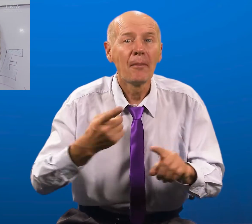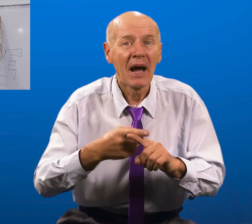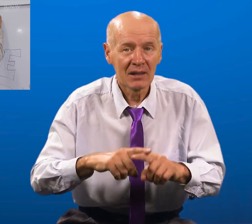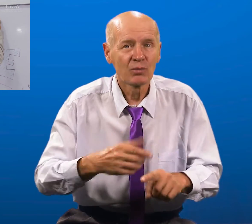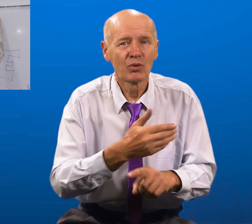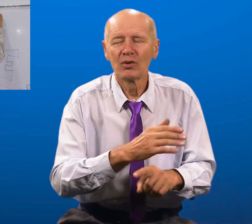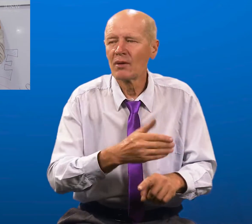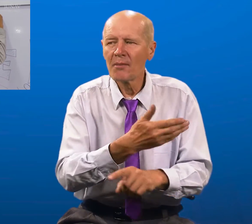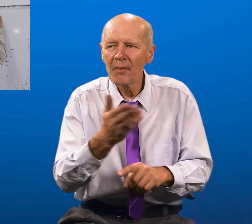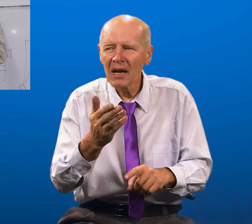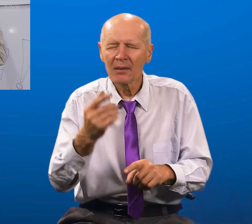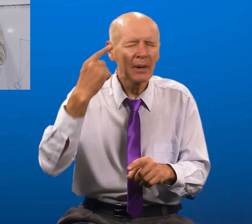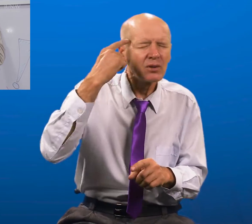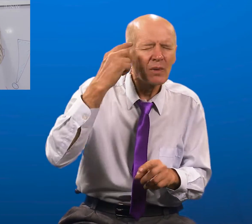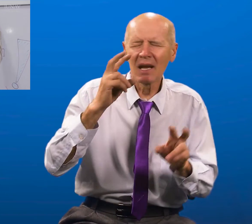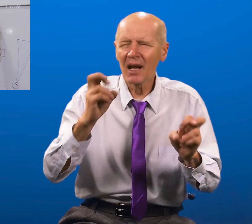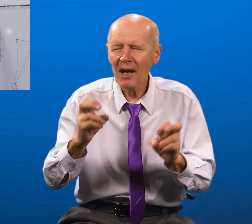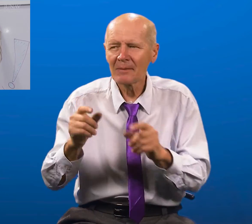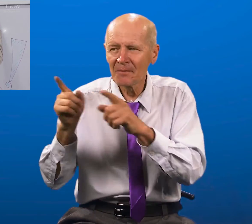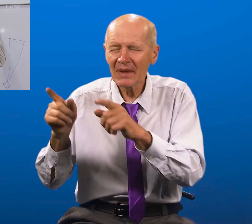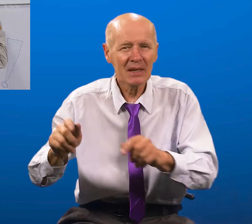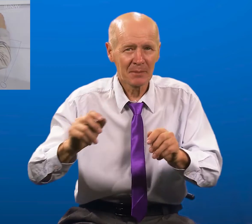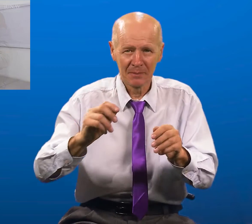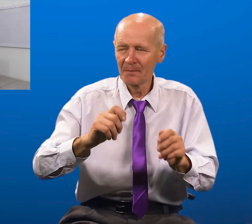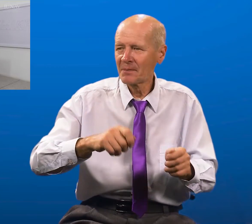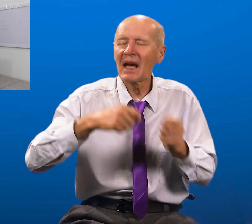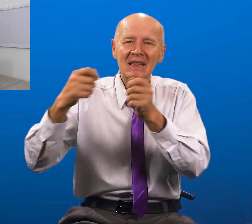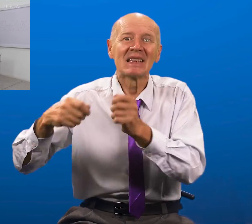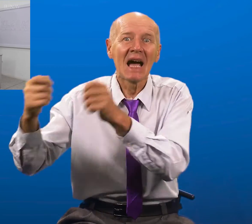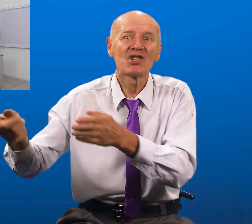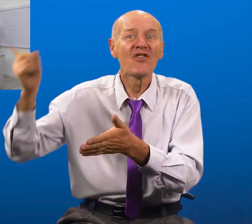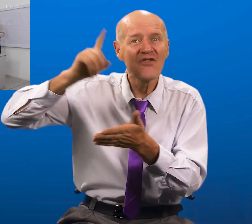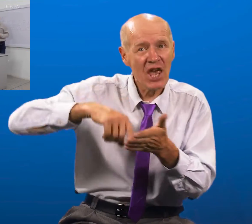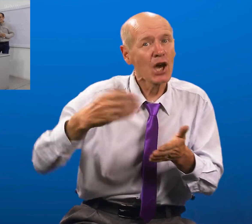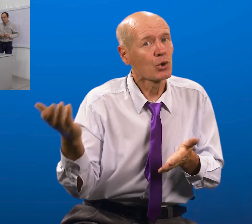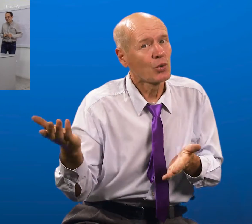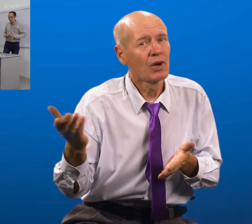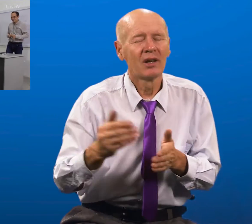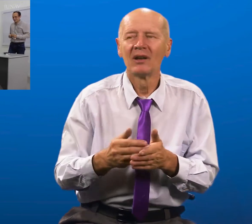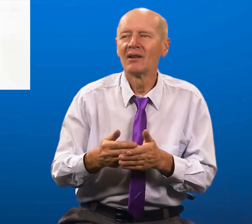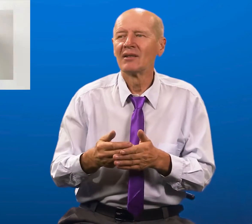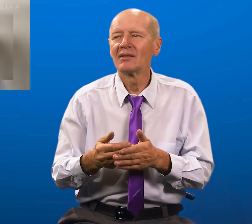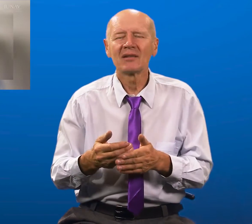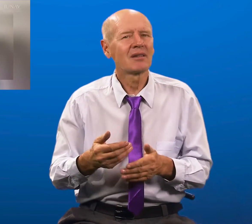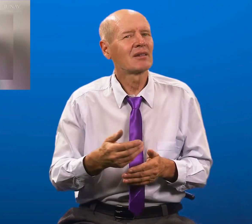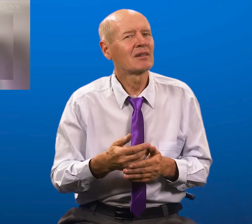Поэтому мы разработали несколько стратегий, как достигать людей и делиться с ними Евангелием.